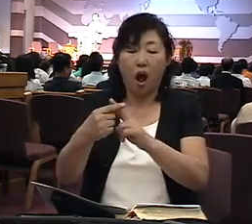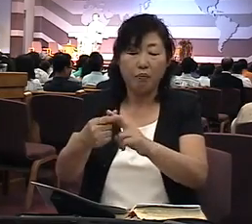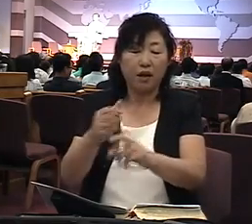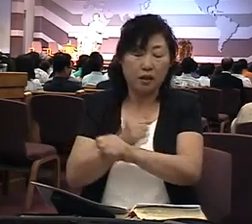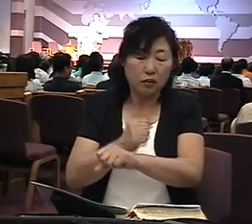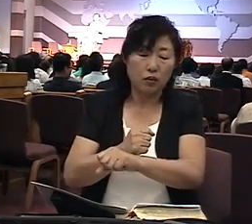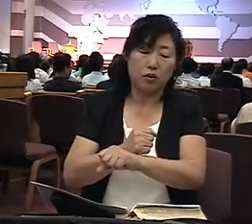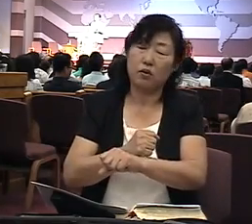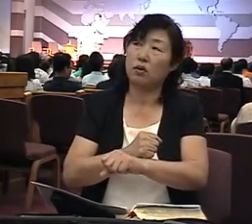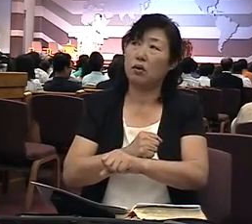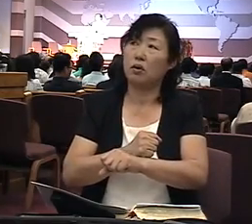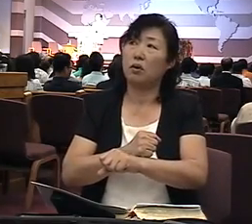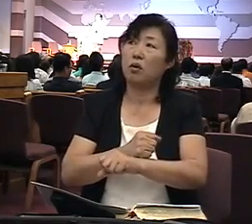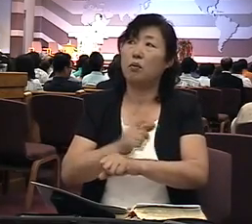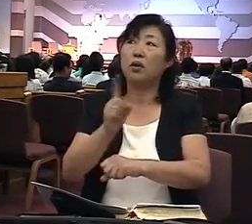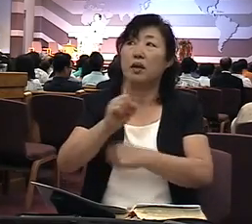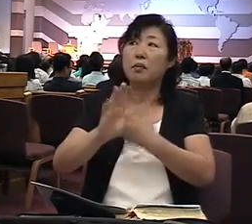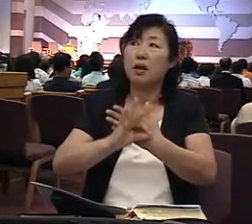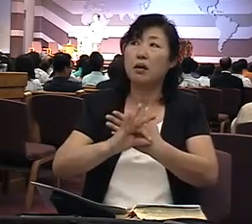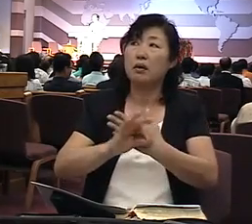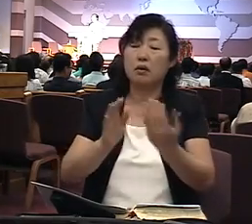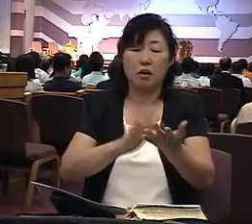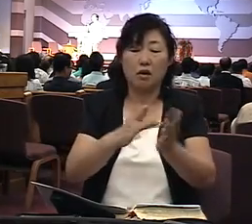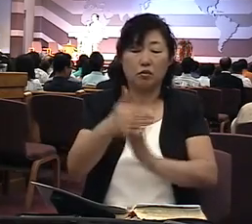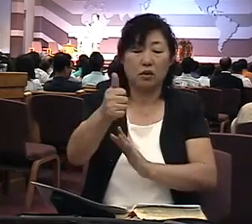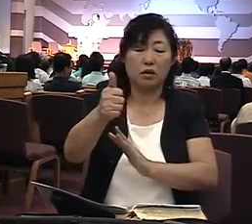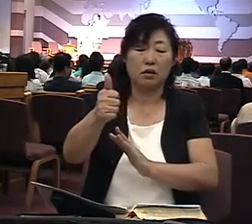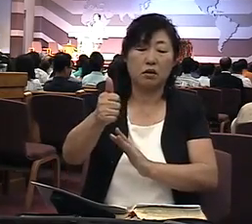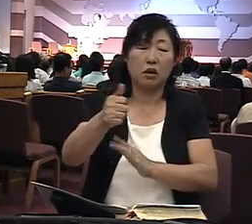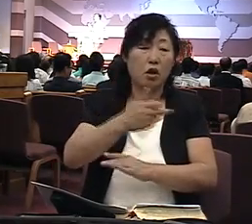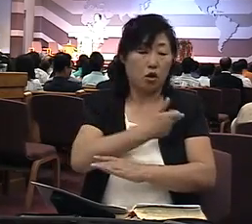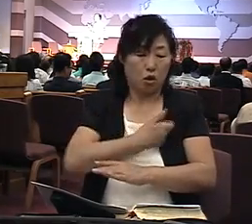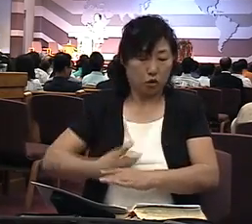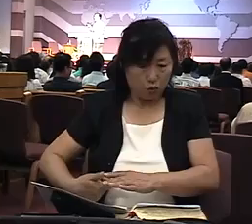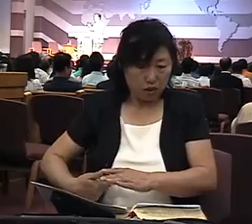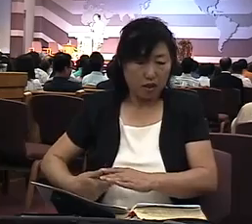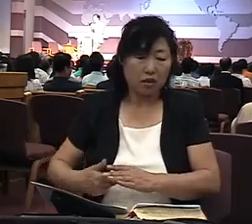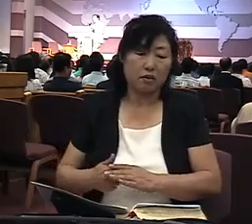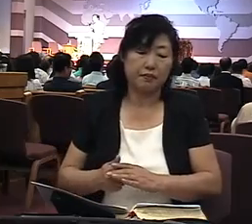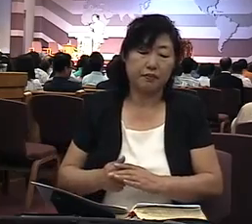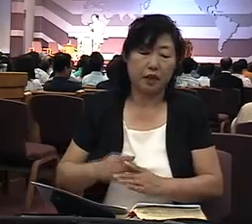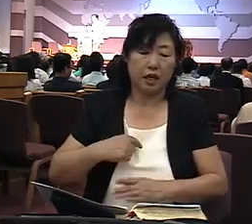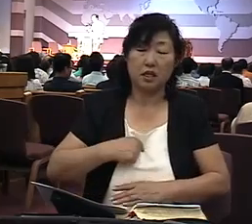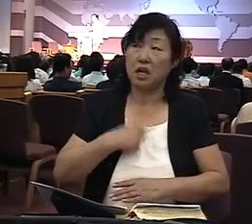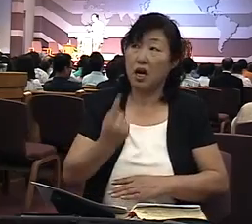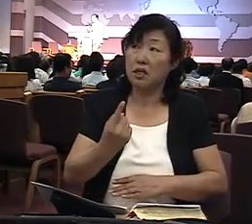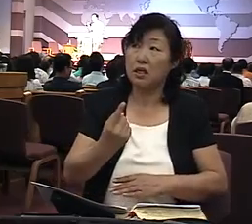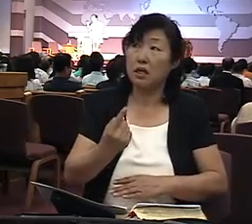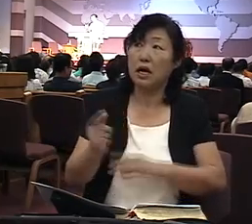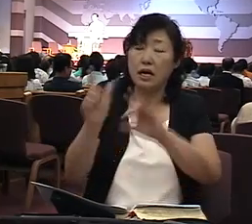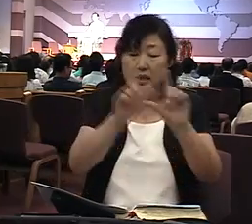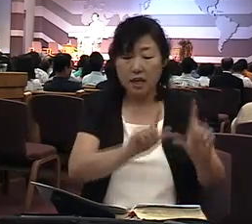하세요. 이게 뭐냐 하면은 예수님께서 이제 12제자들을 자신의 삶으로 친히 가르치겠다는